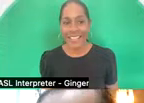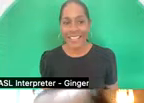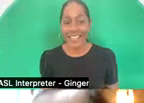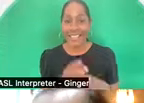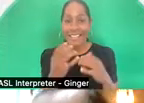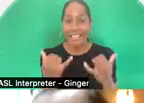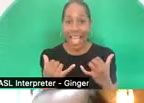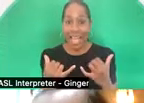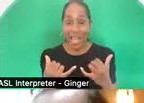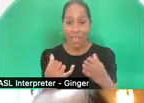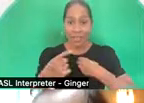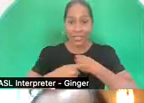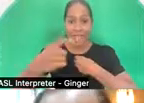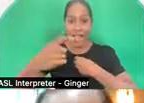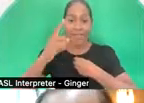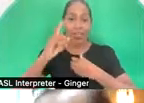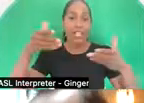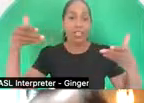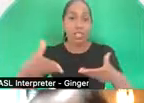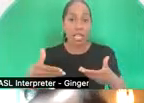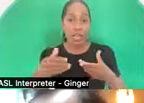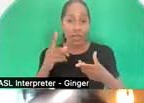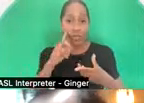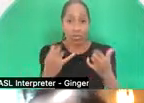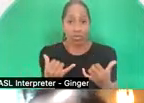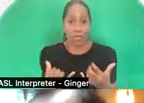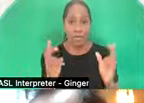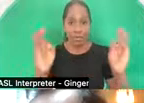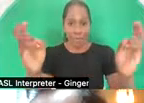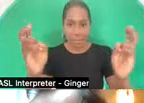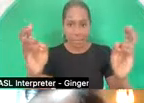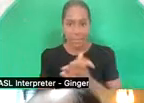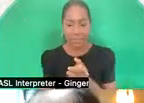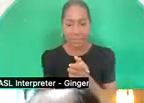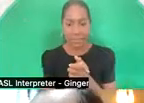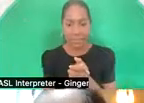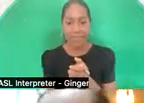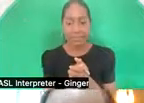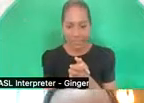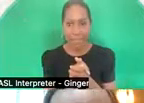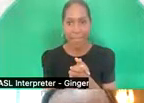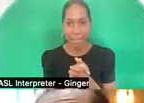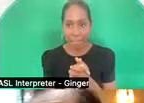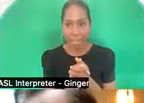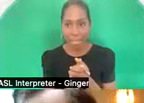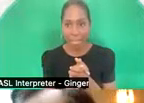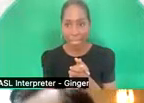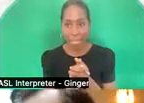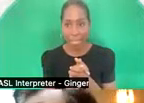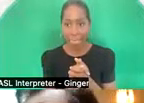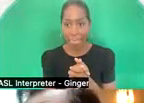creo que es momento para la presentación del tema muy bien